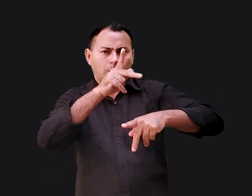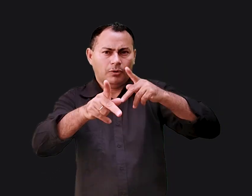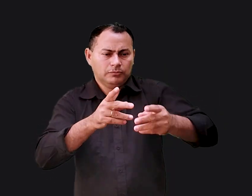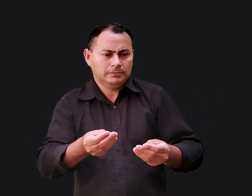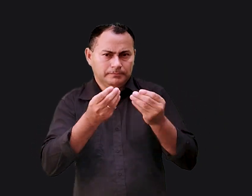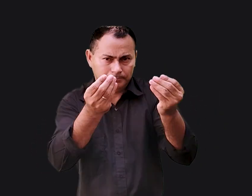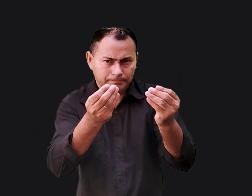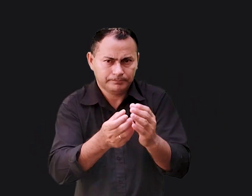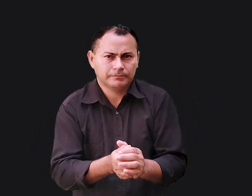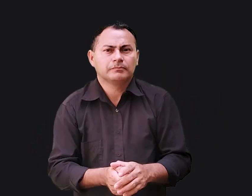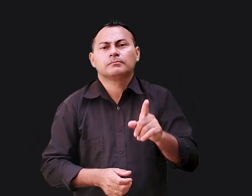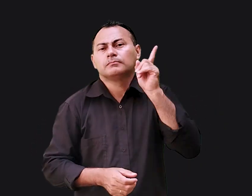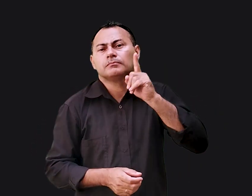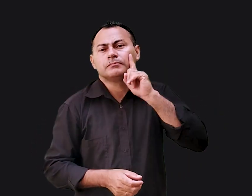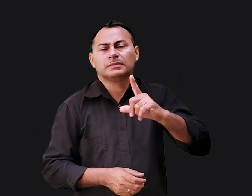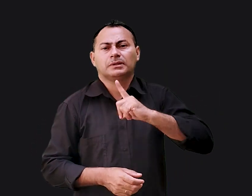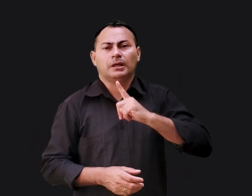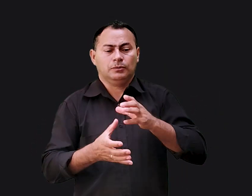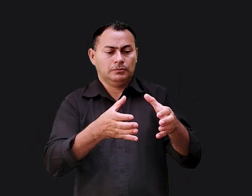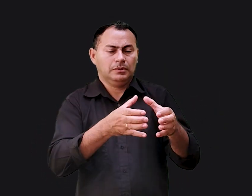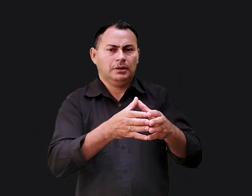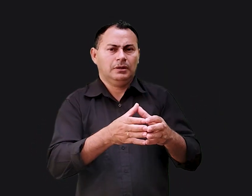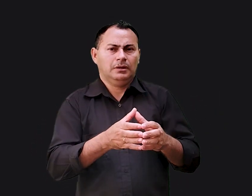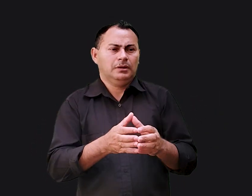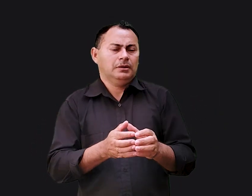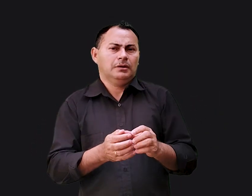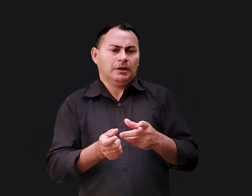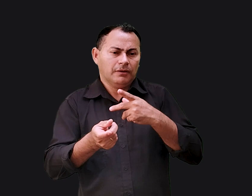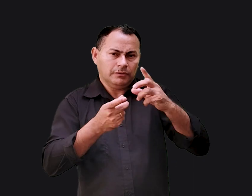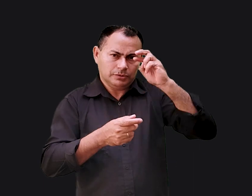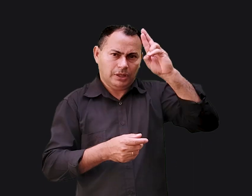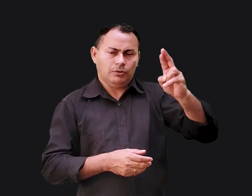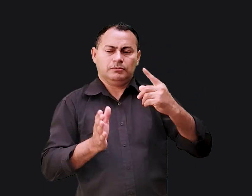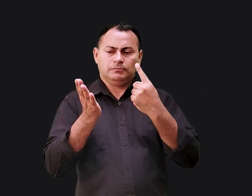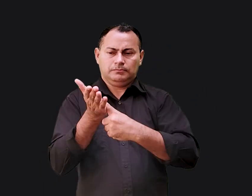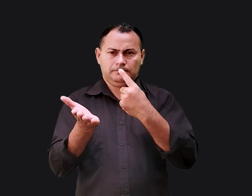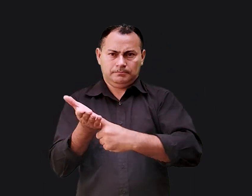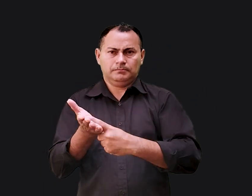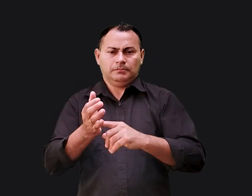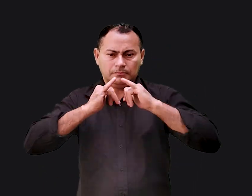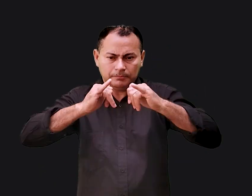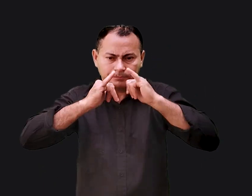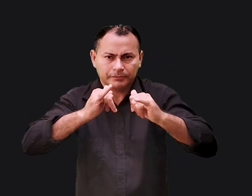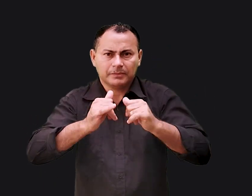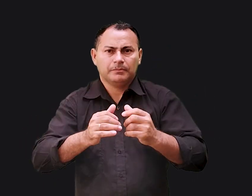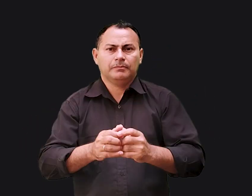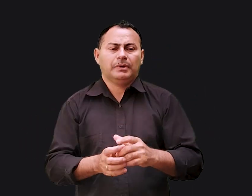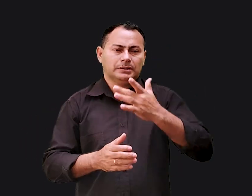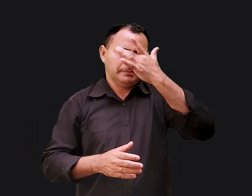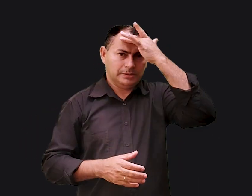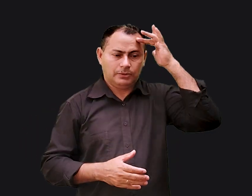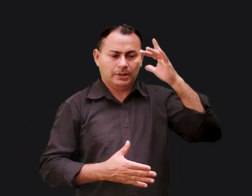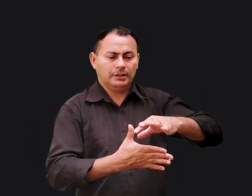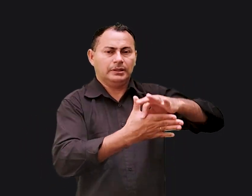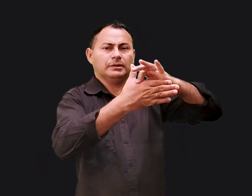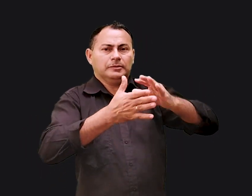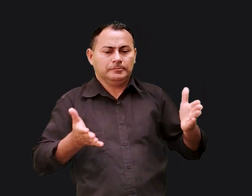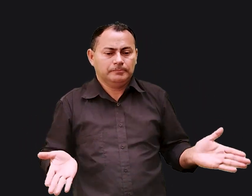povo. Nos Estados Unidos existe um grupo de servos do Senhor muito comprometidos em pregar para líderes. Eles